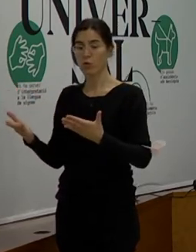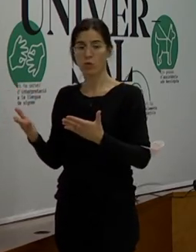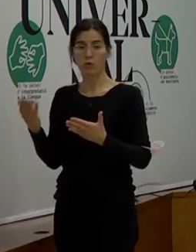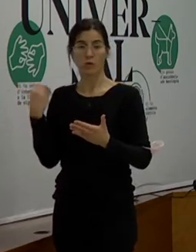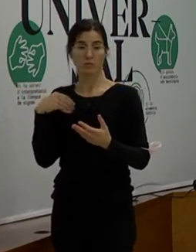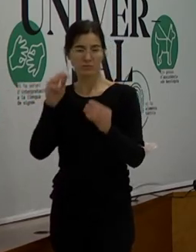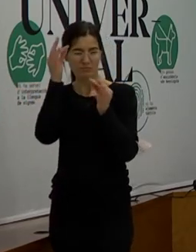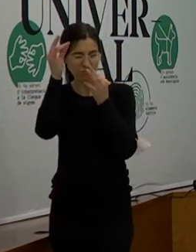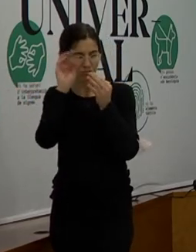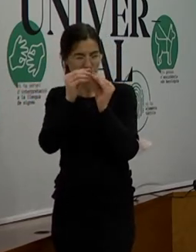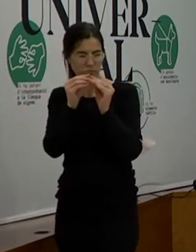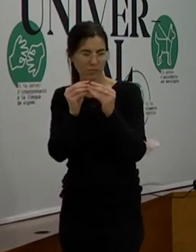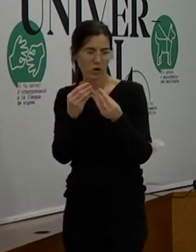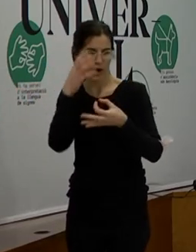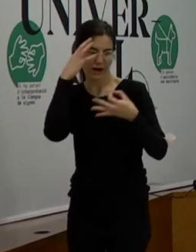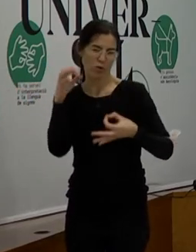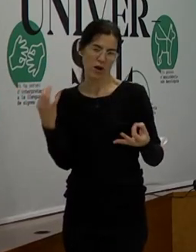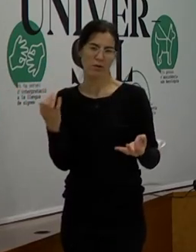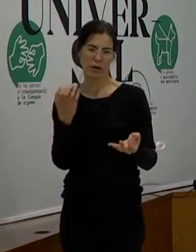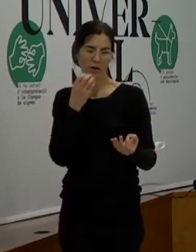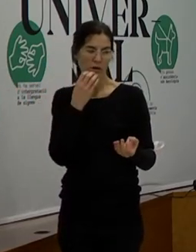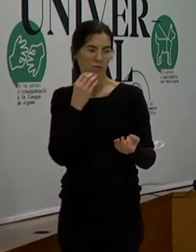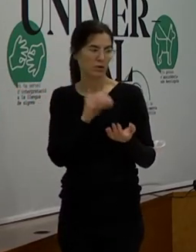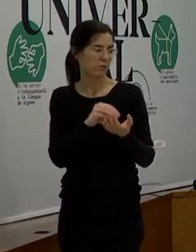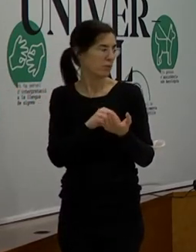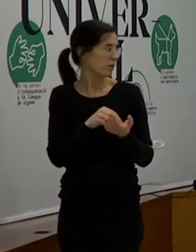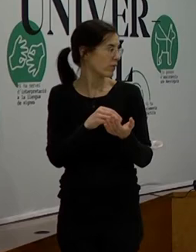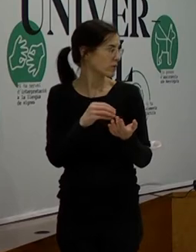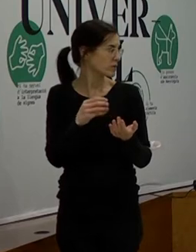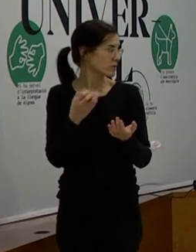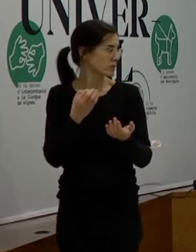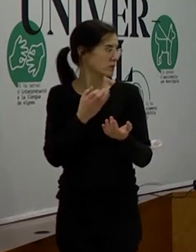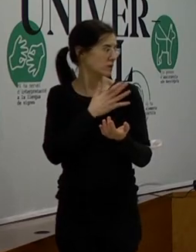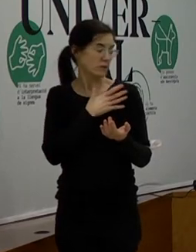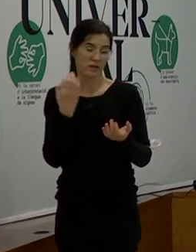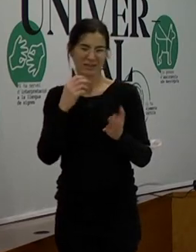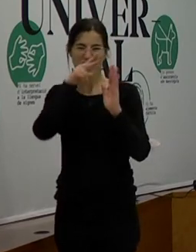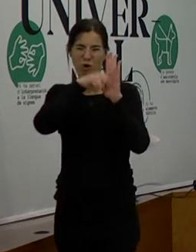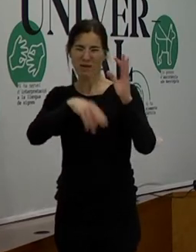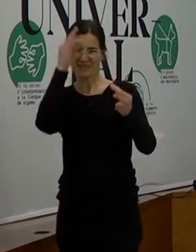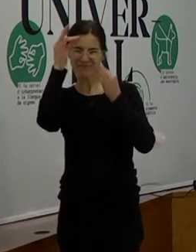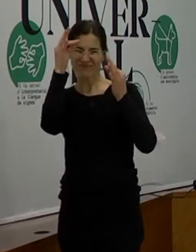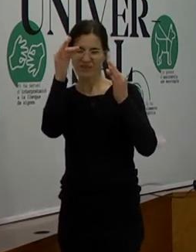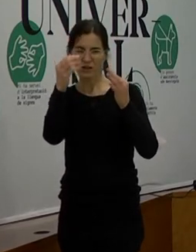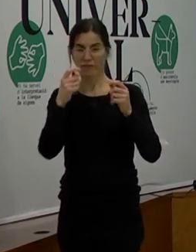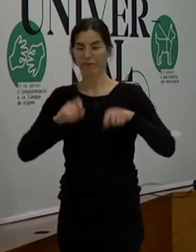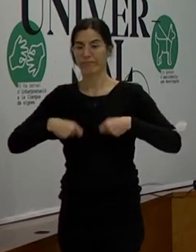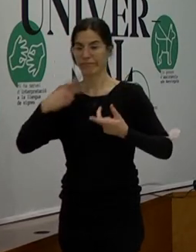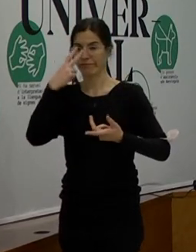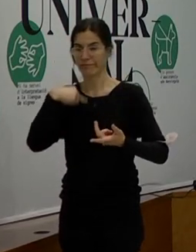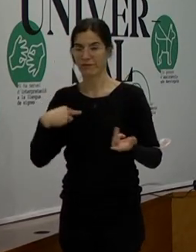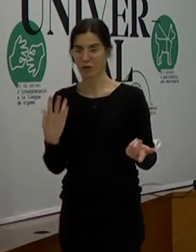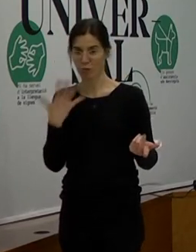amb ajustos raonables, perquè a vegades, si tens que fer i complir estrictament la normativa, t'hi quedes sin local.